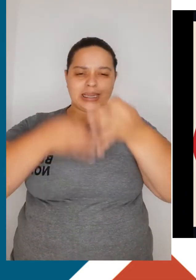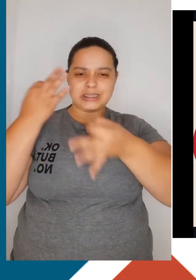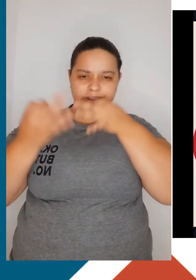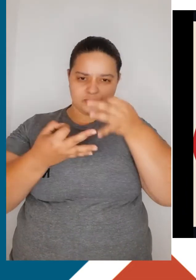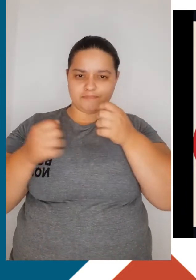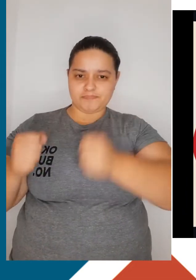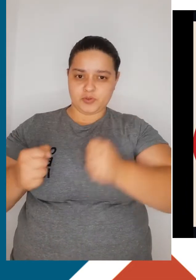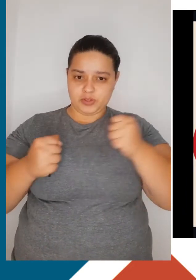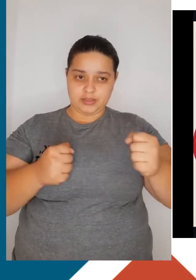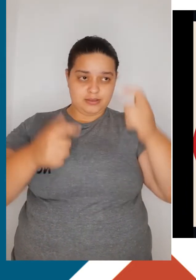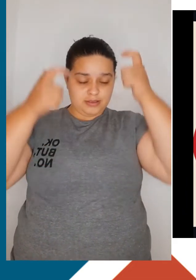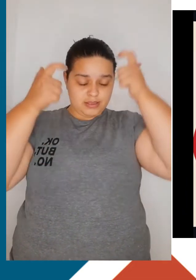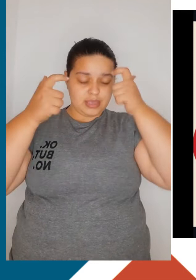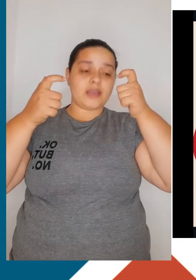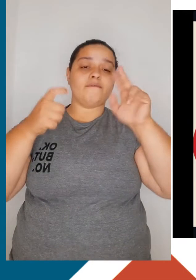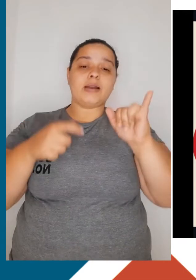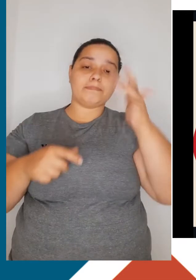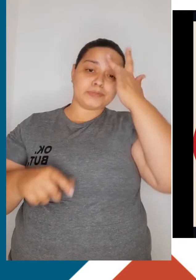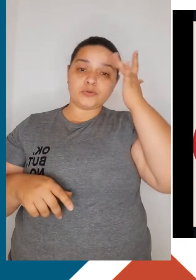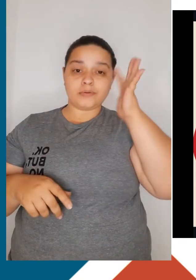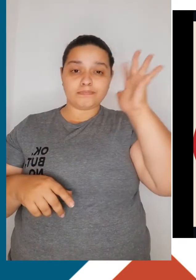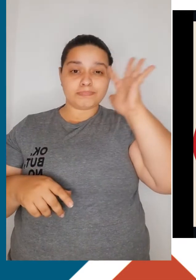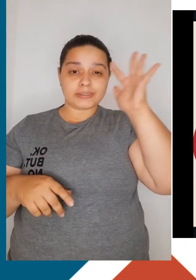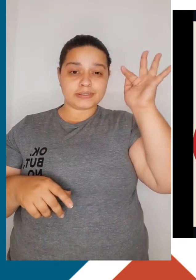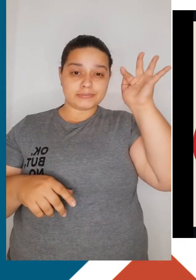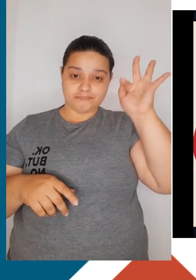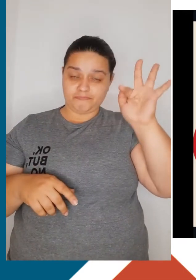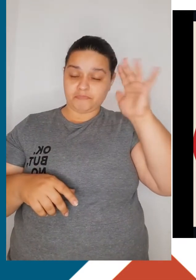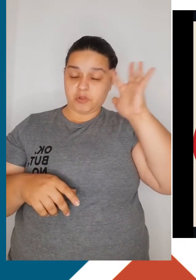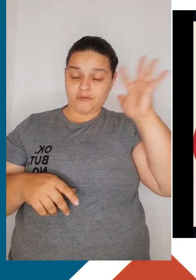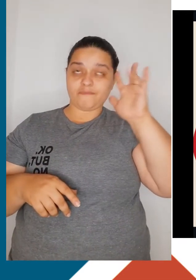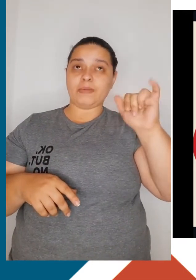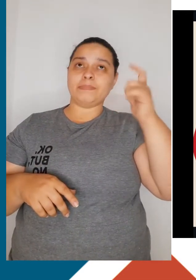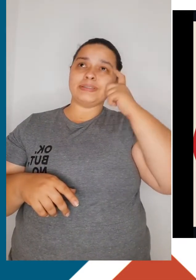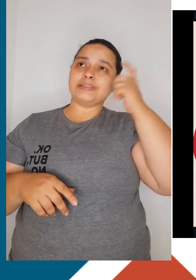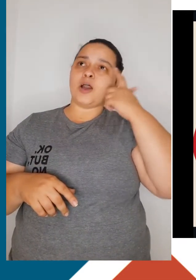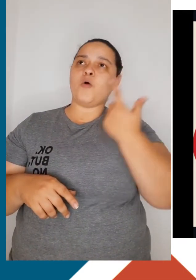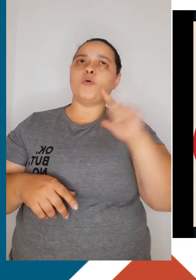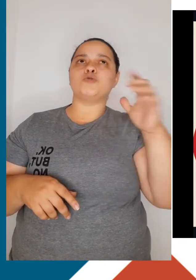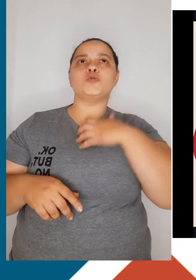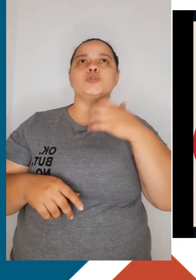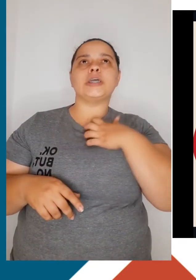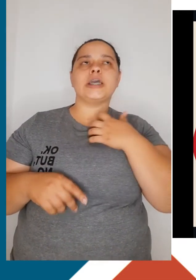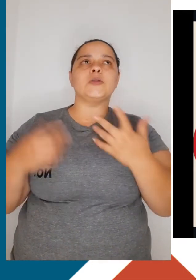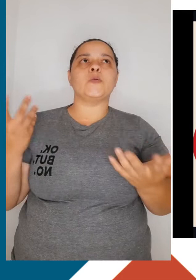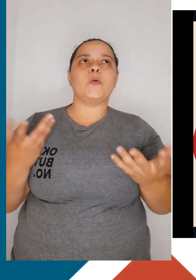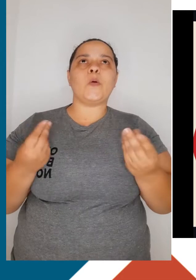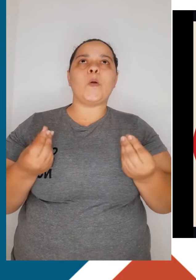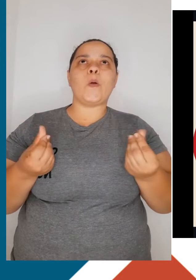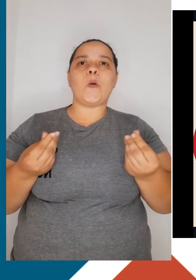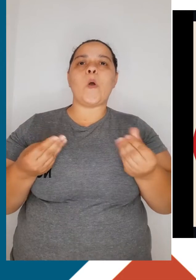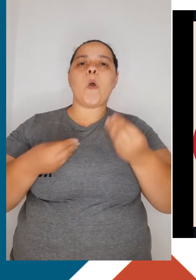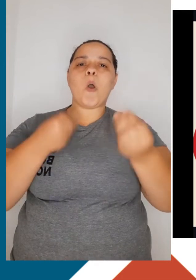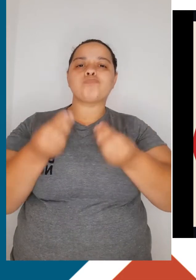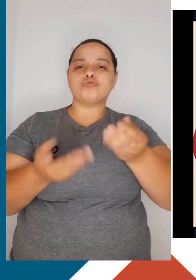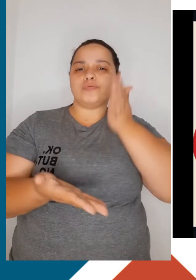do soberano, vai levar alguns pensadores a pensar em outras formas possíveis para a divisão